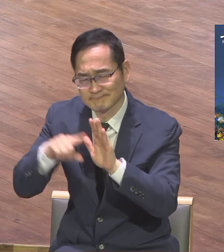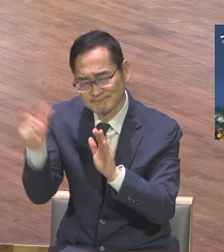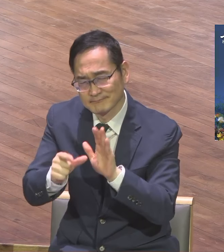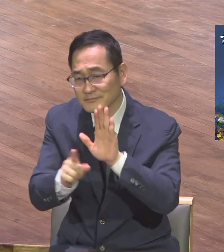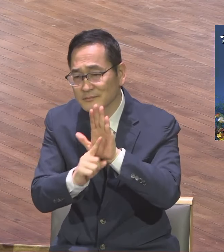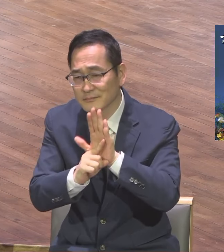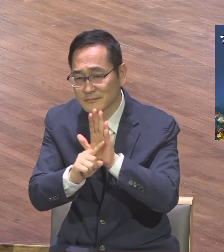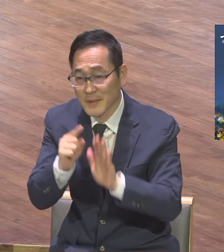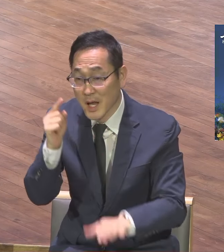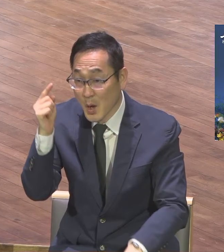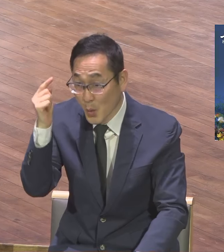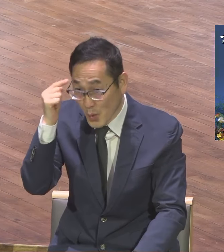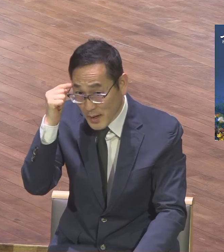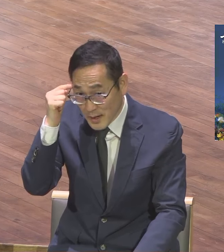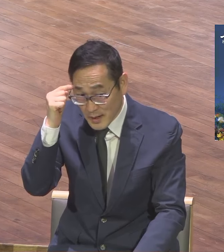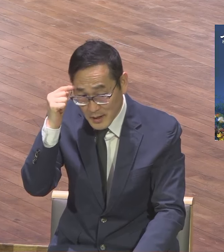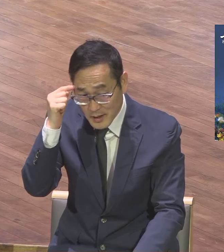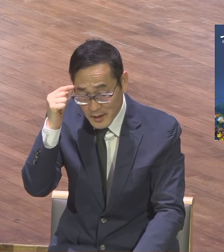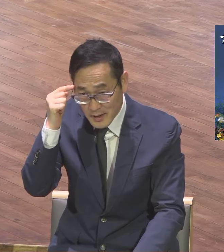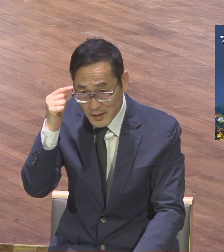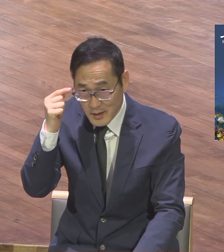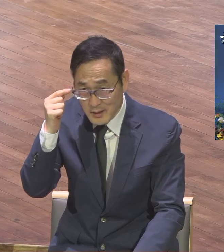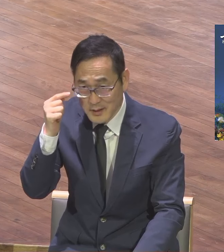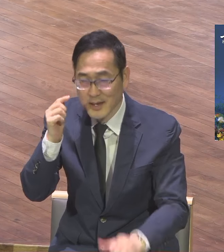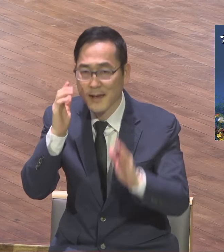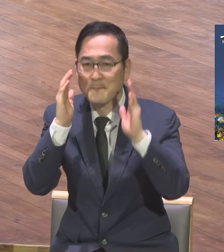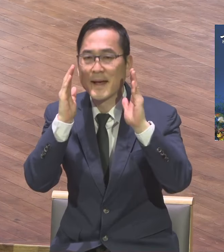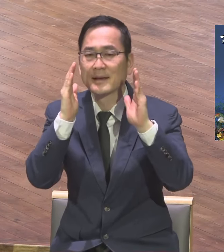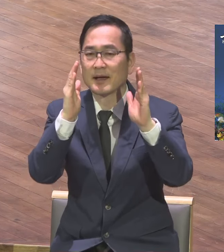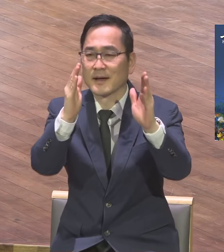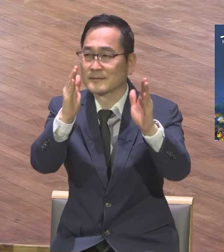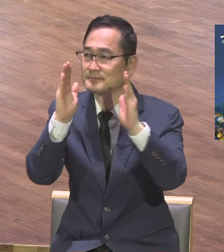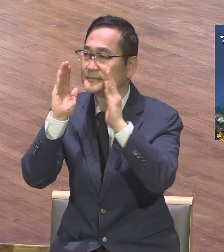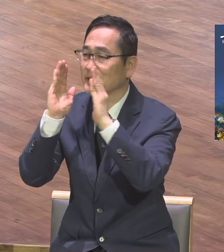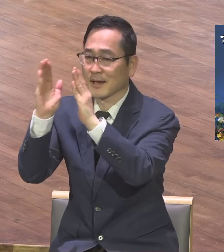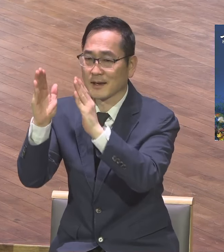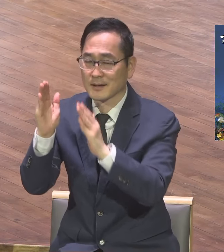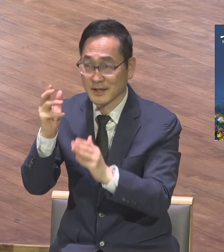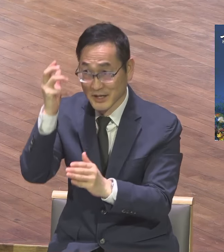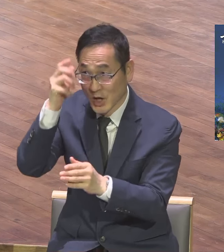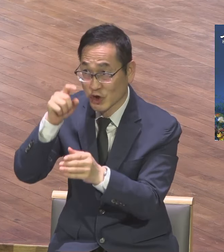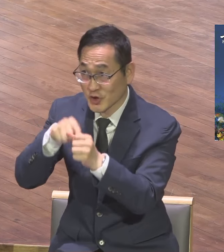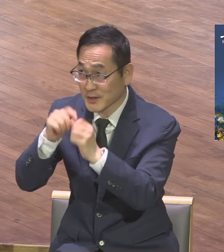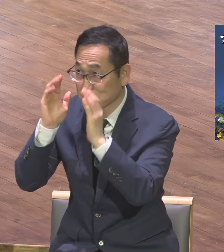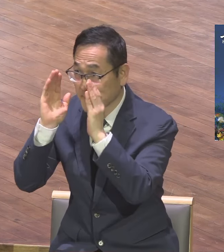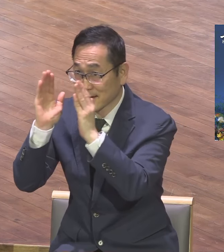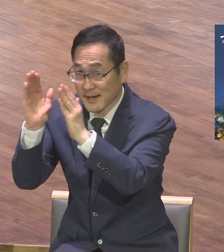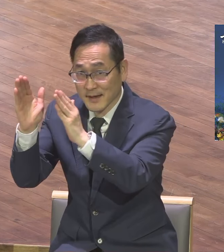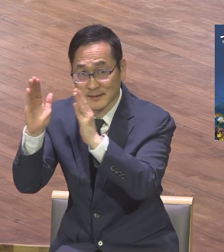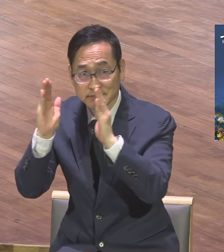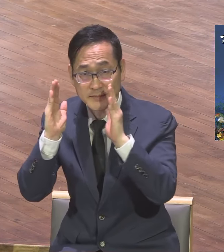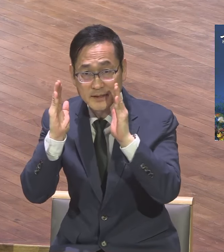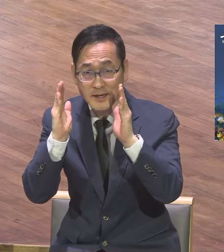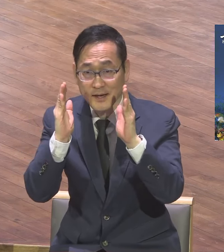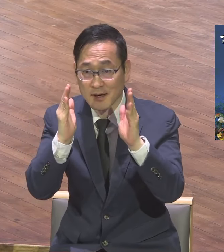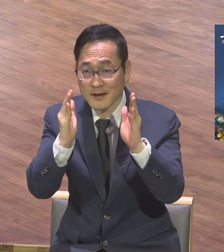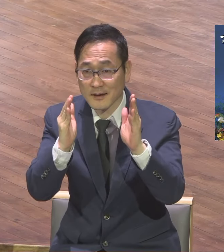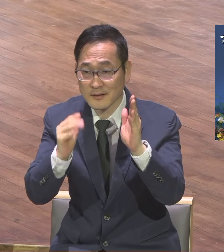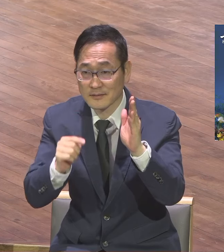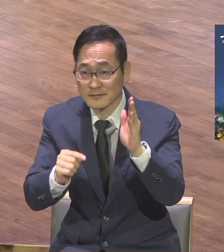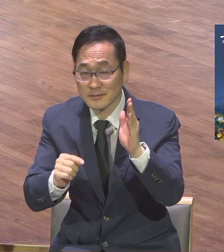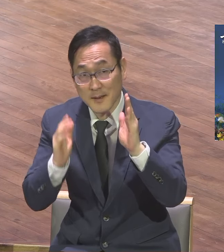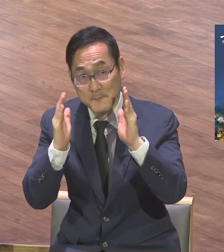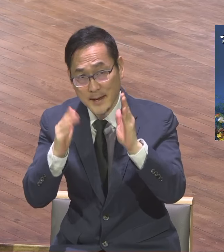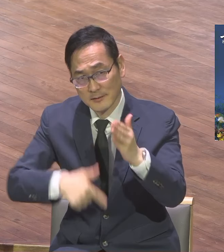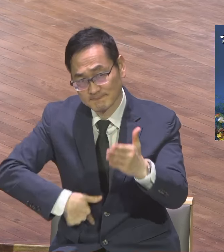바로 여기 있습니다. 영적으로 올바른 방향을 잡고 영적 도전할 수 있는 유일한 시간이